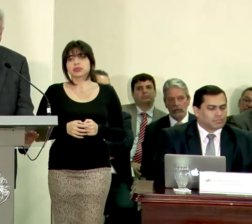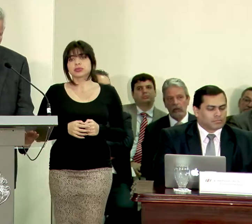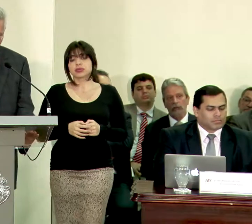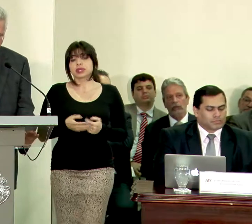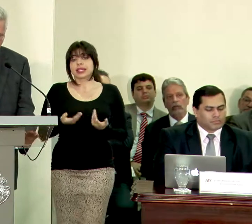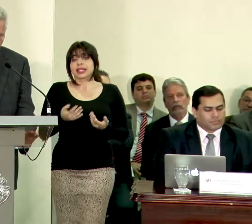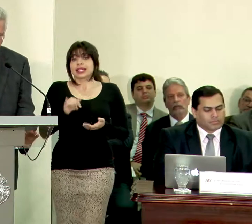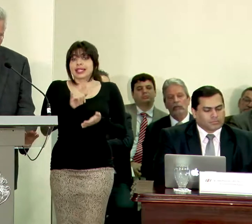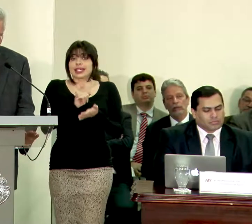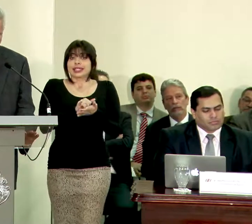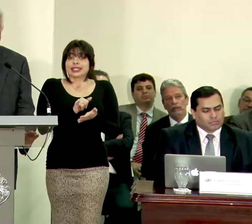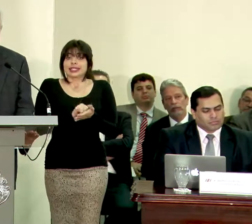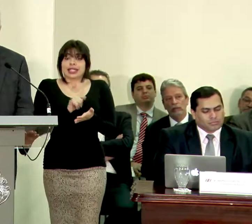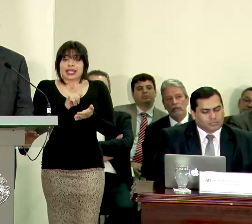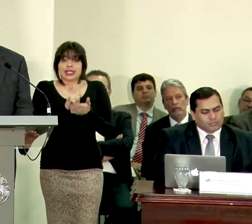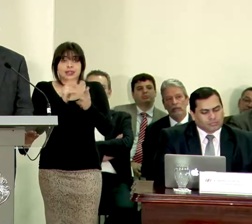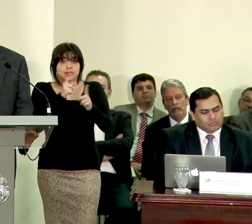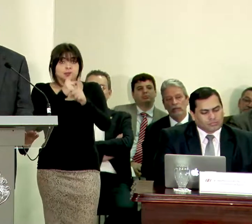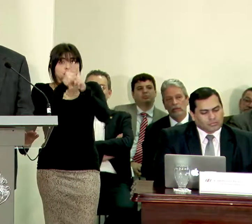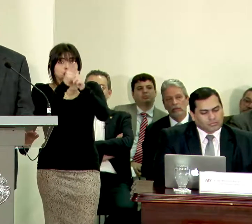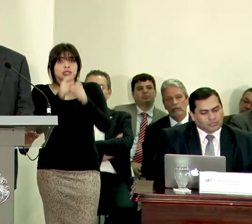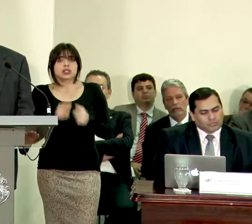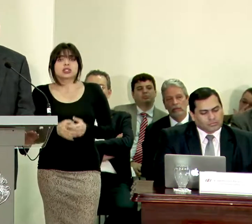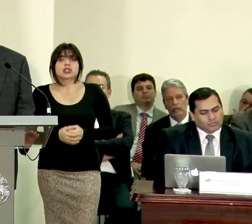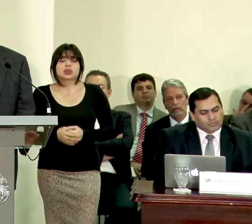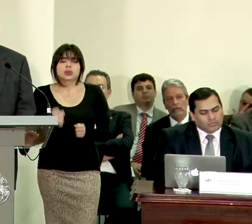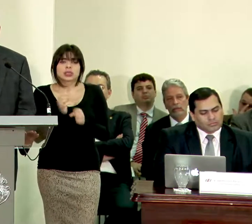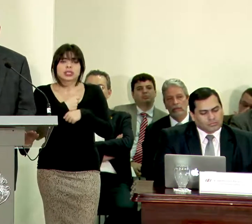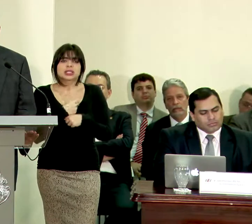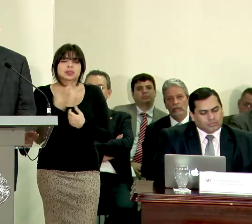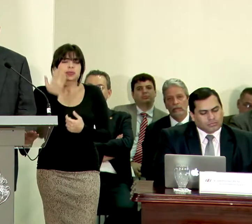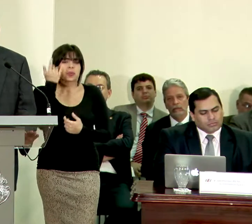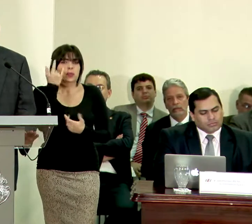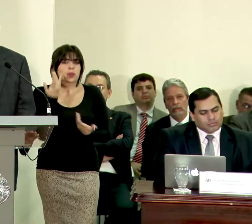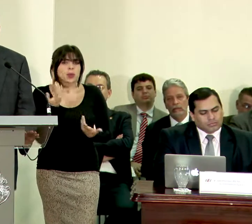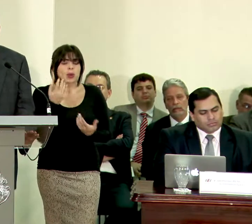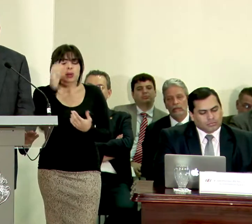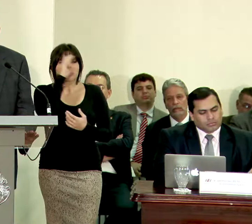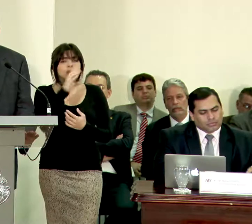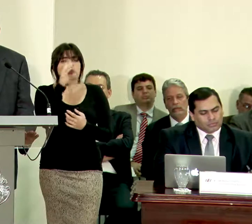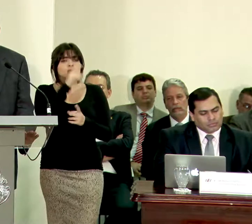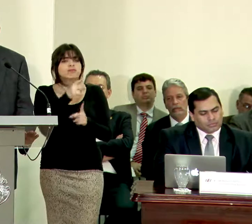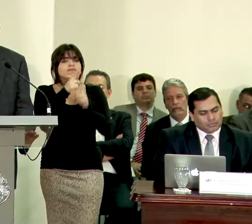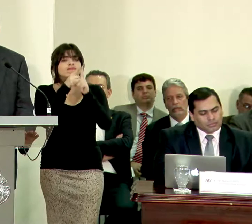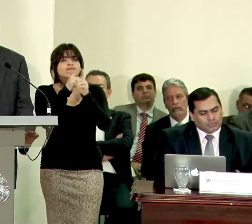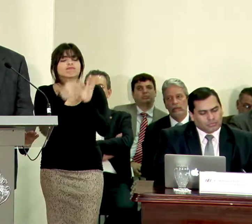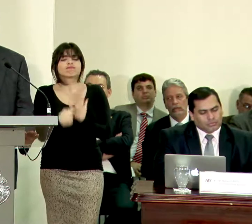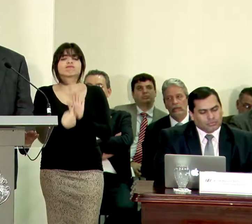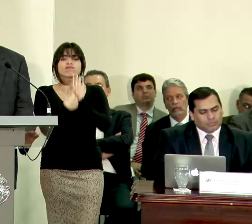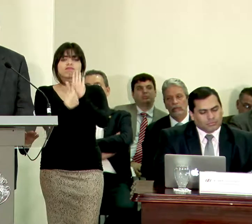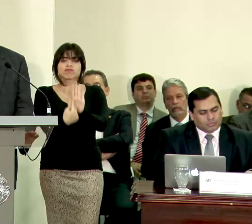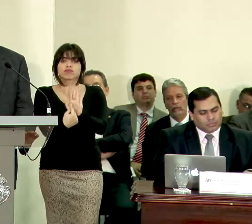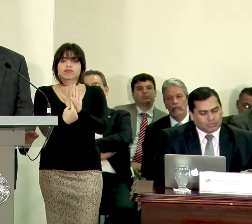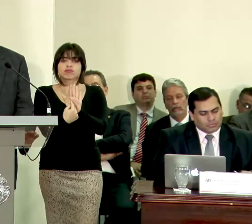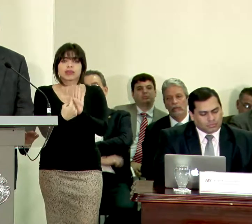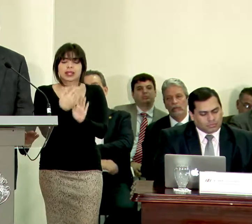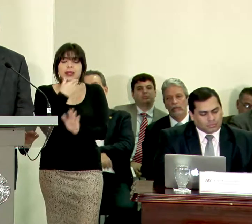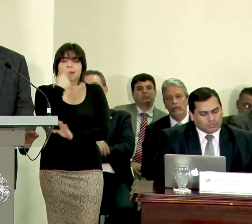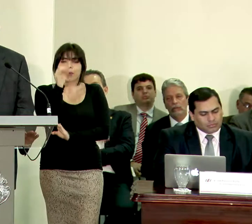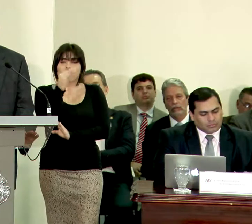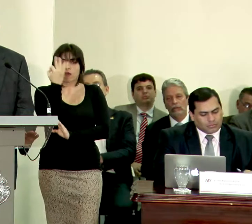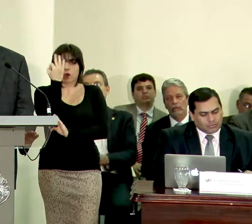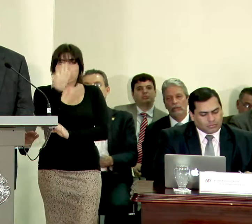Este propósito se ha hecho básicamente con el objeto de reflejar de mejor